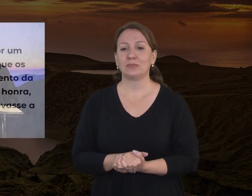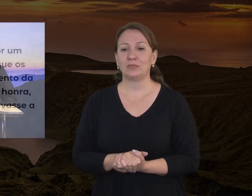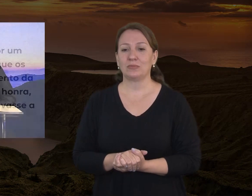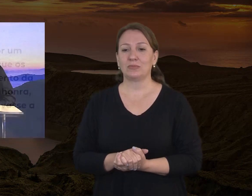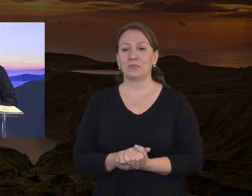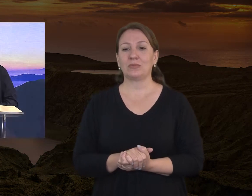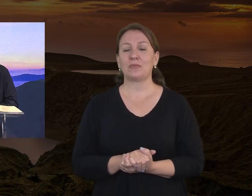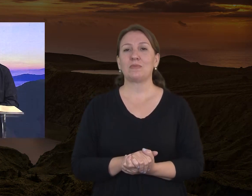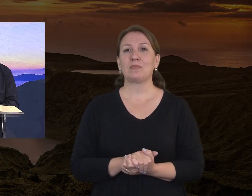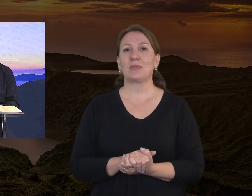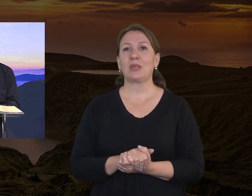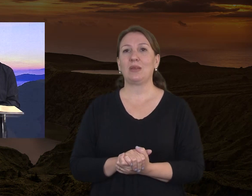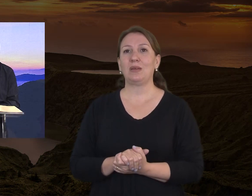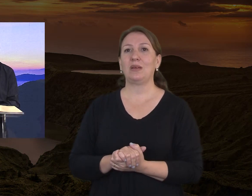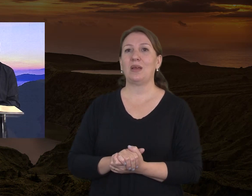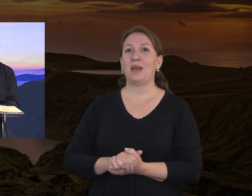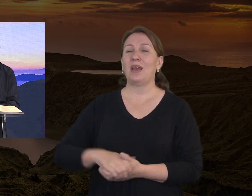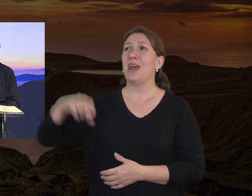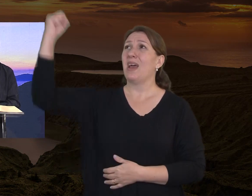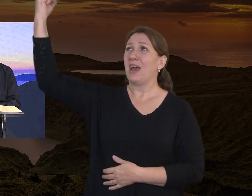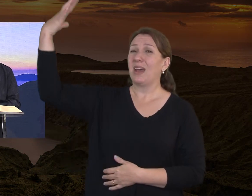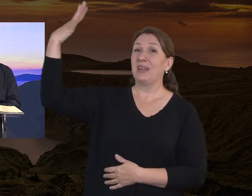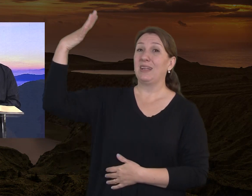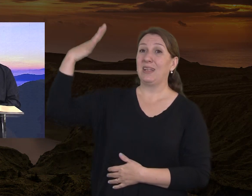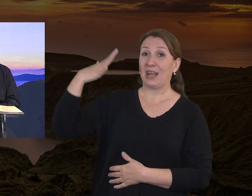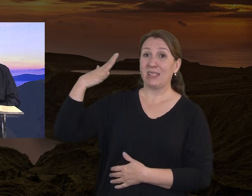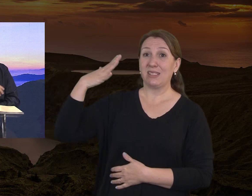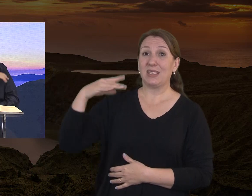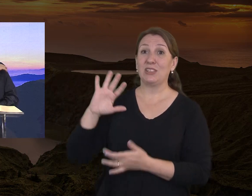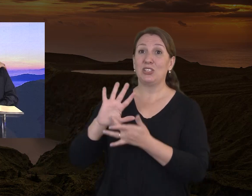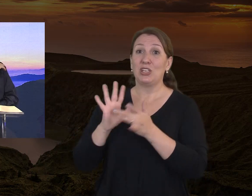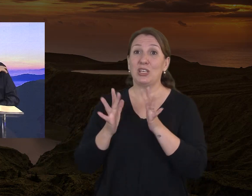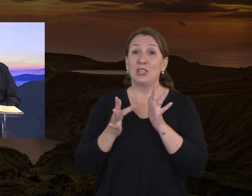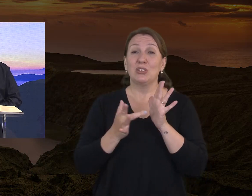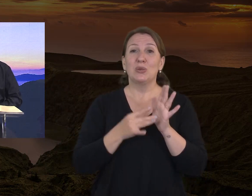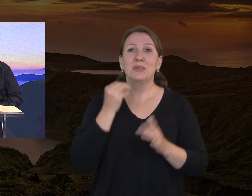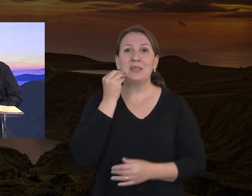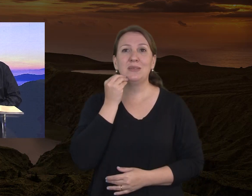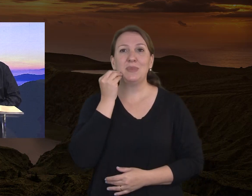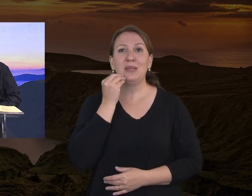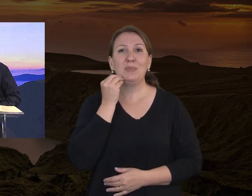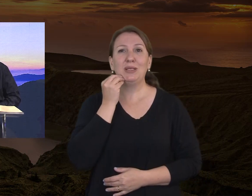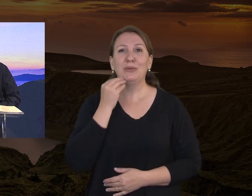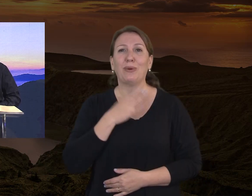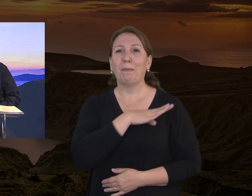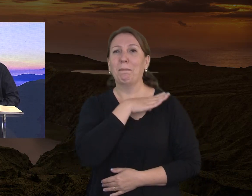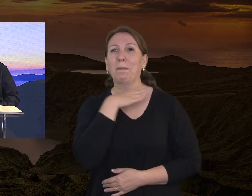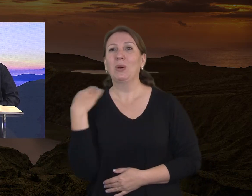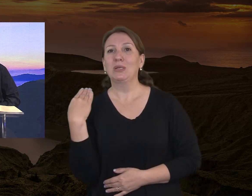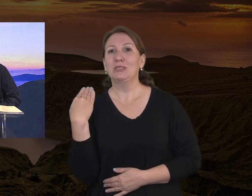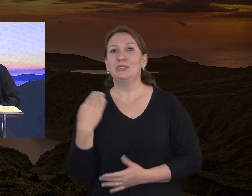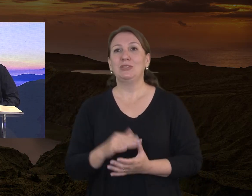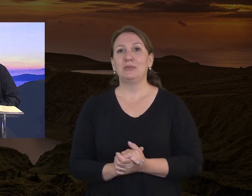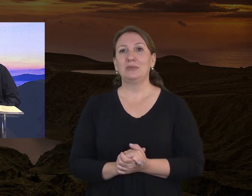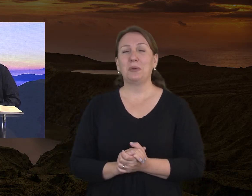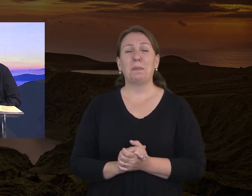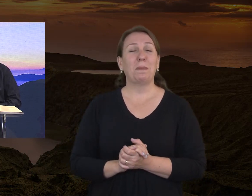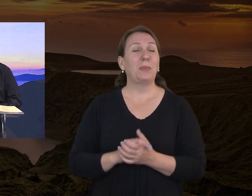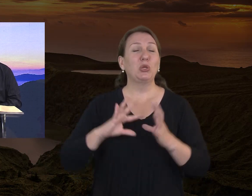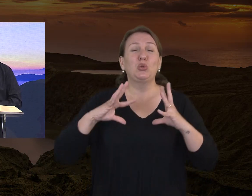Aqui deveria ser, pela graça de Deus provasse a morte por tudo. Tudo. Aqui não diz todo